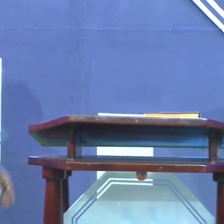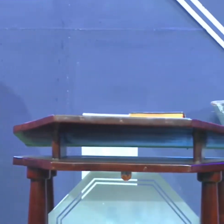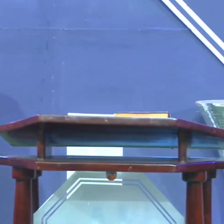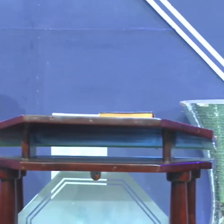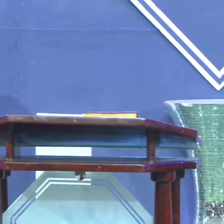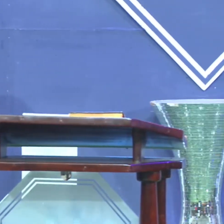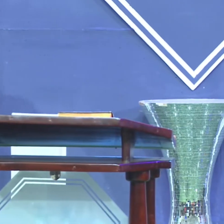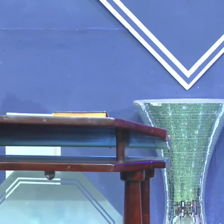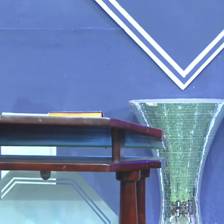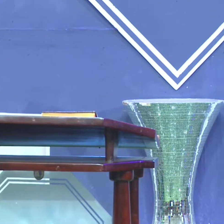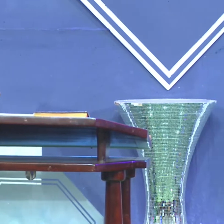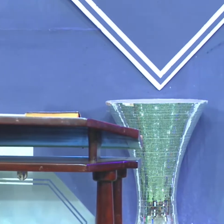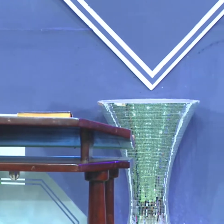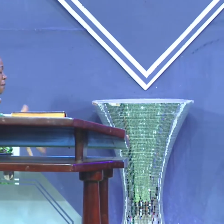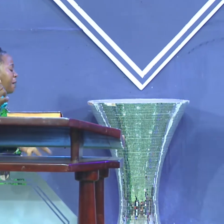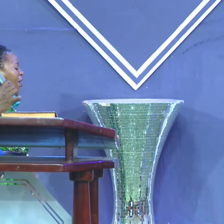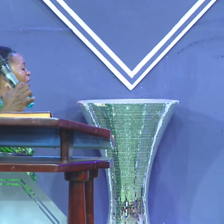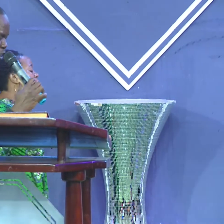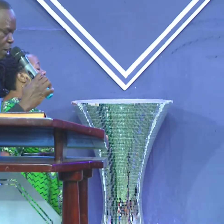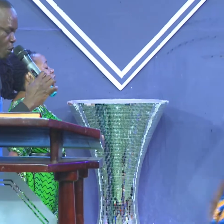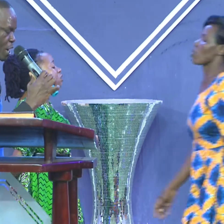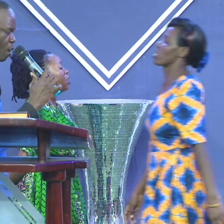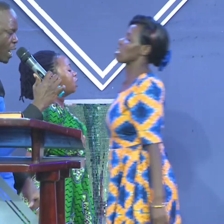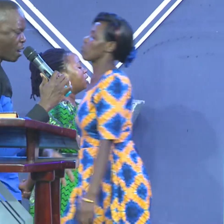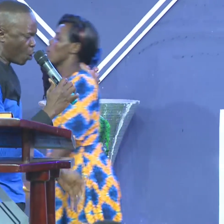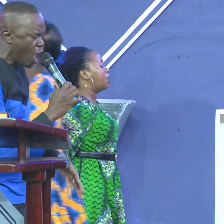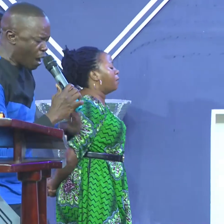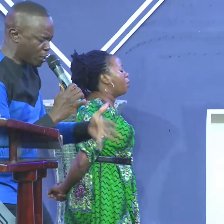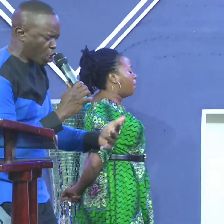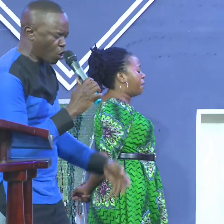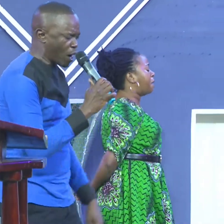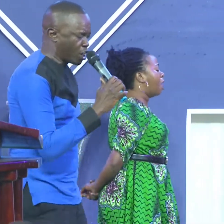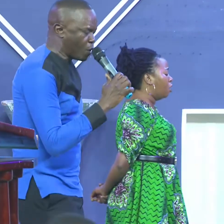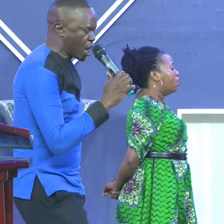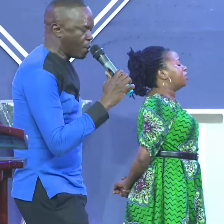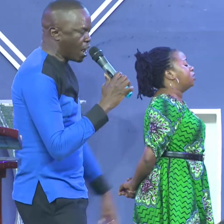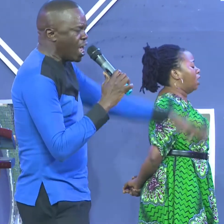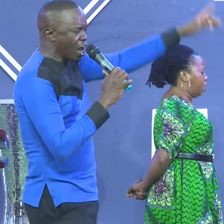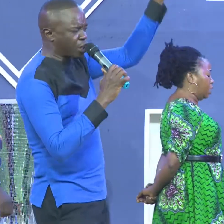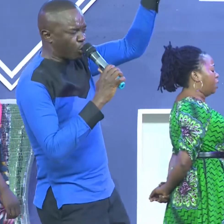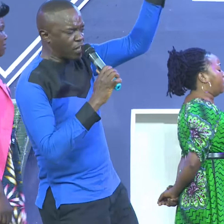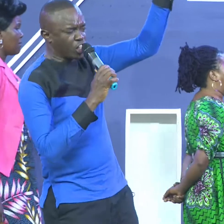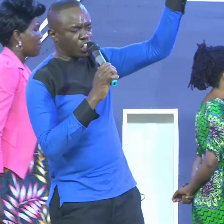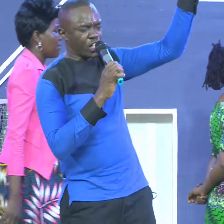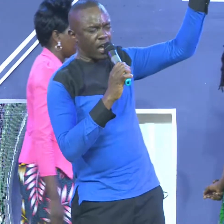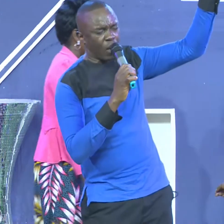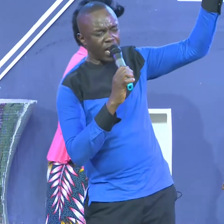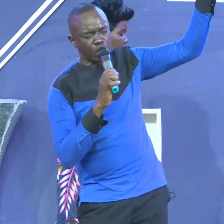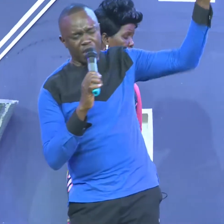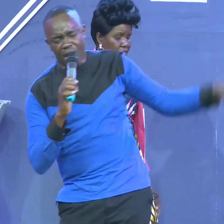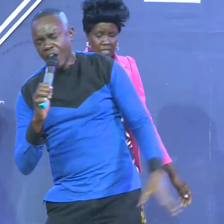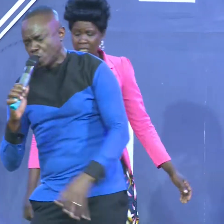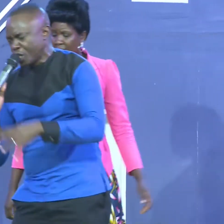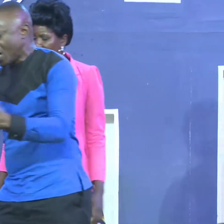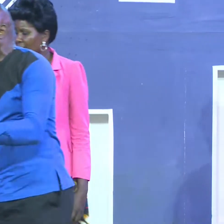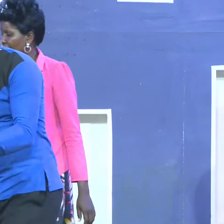Nafe tutunotusa machakuru walero Tutunotusa matabanyi wanema walamo Ama chakuru walero mukama Nga tumanyiti tulina kwe